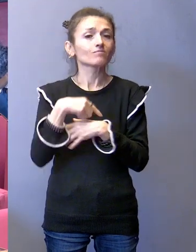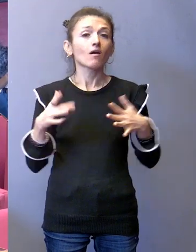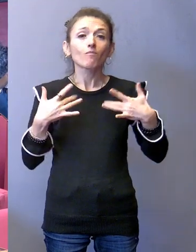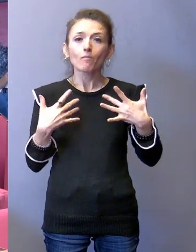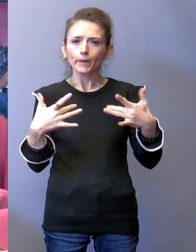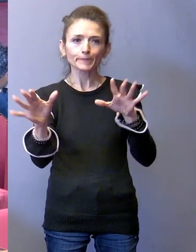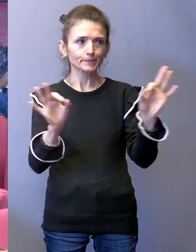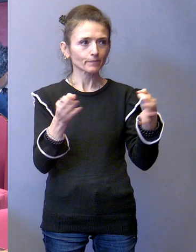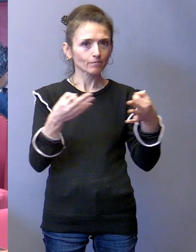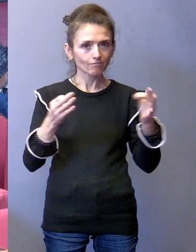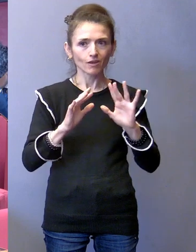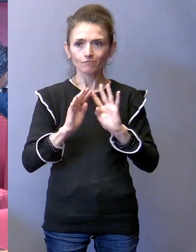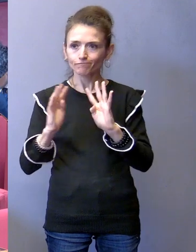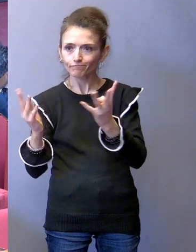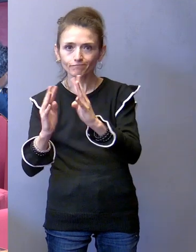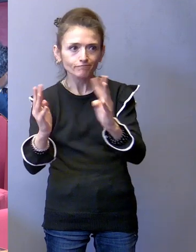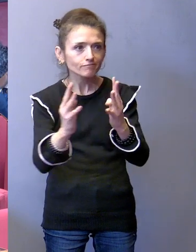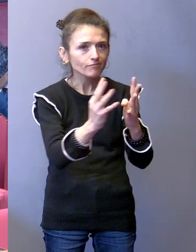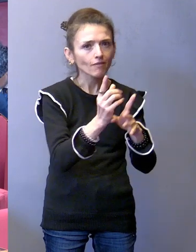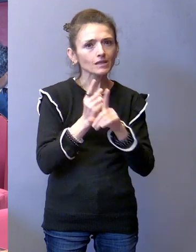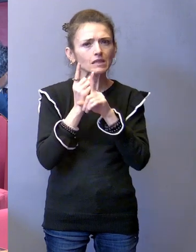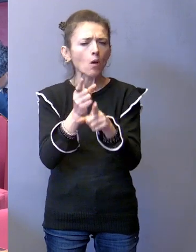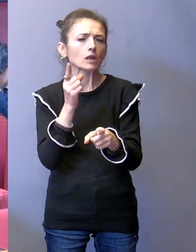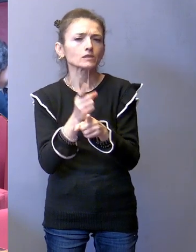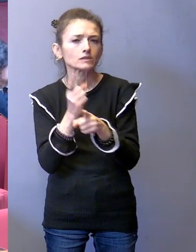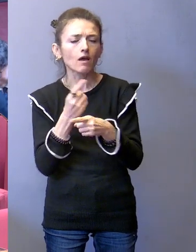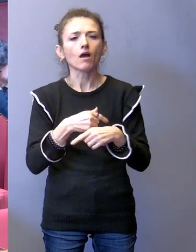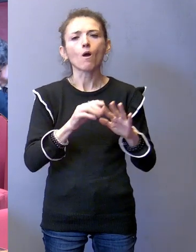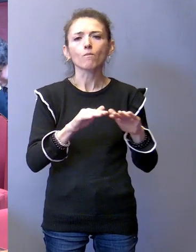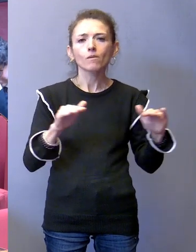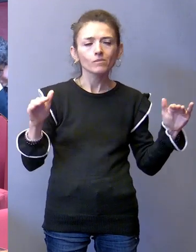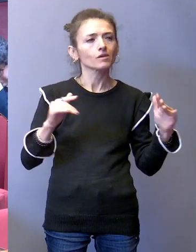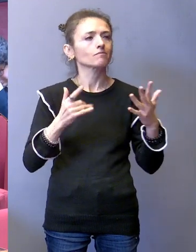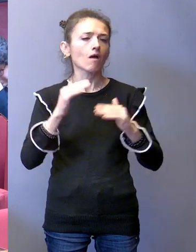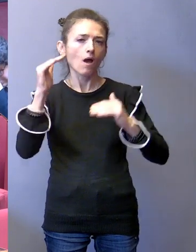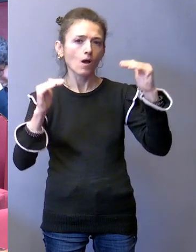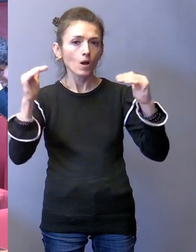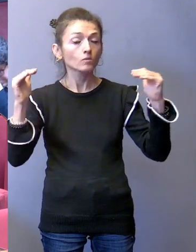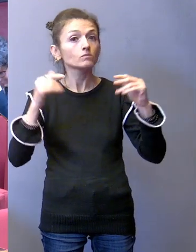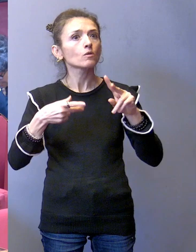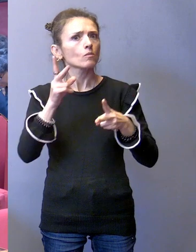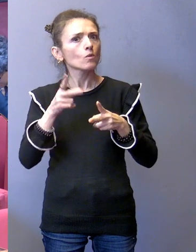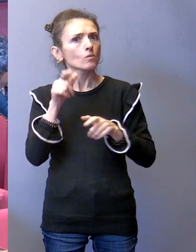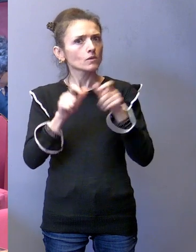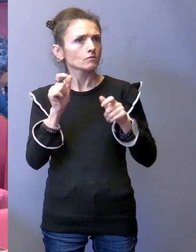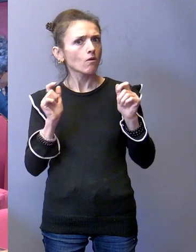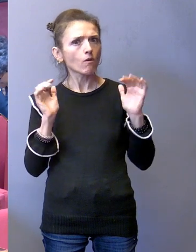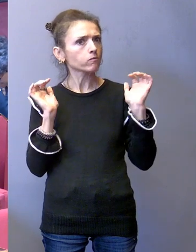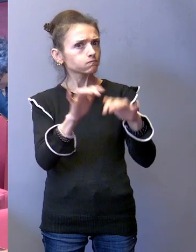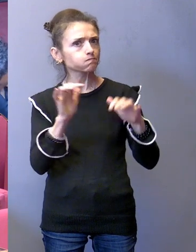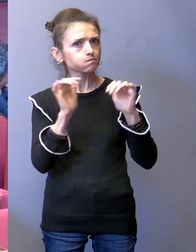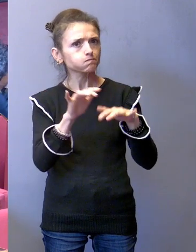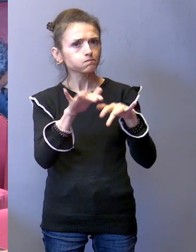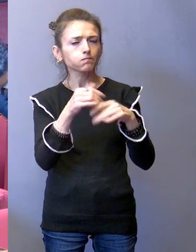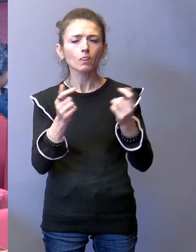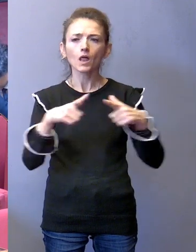ben strutturati Con aree ben organizzate secondo le esigenze delle varie fasce d'età sono maggiormente frequentati considerato quindi che l'assetto